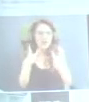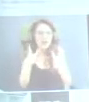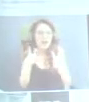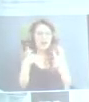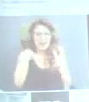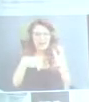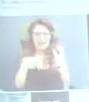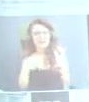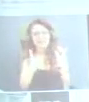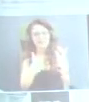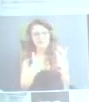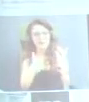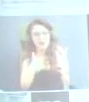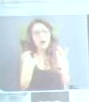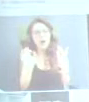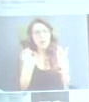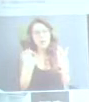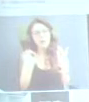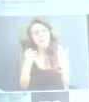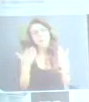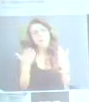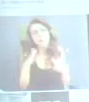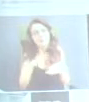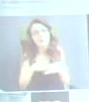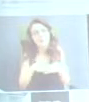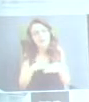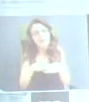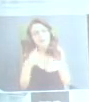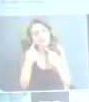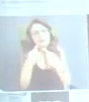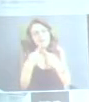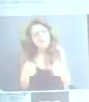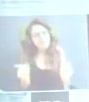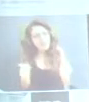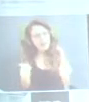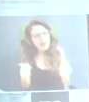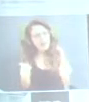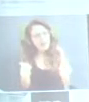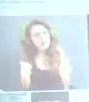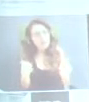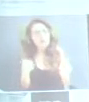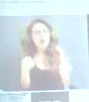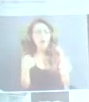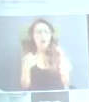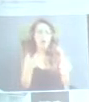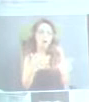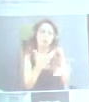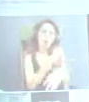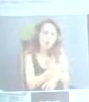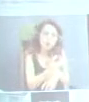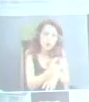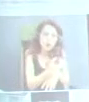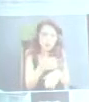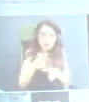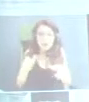un diverso modo di rendere accessibili i contenuti alle persone sorde. Finora